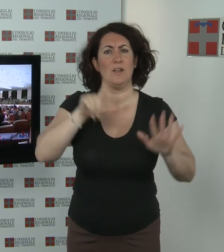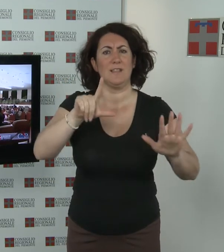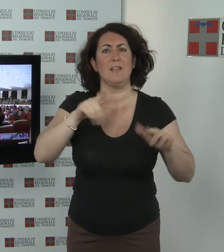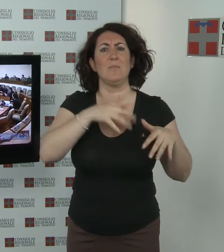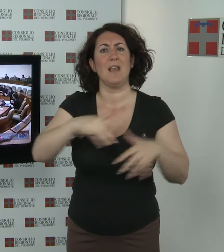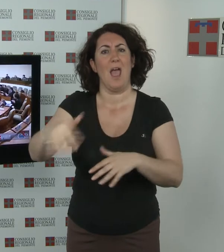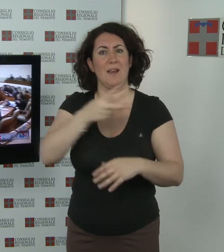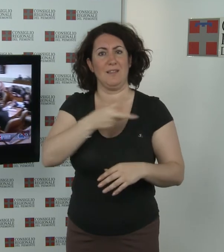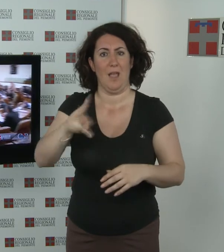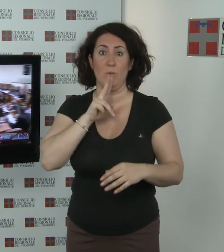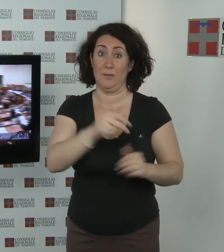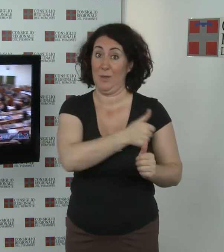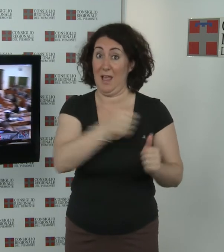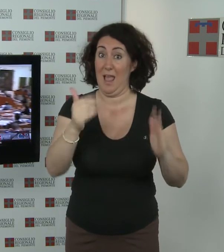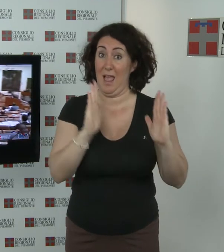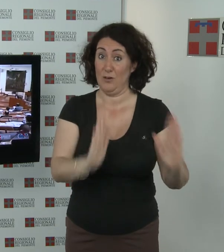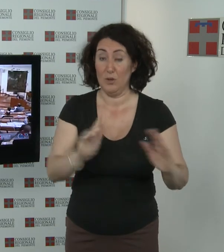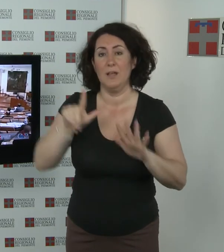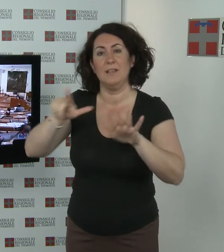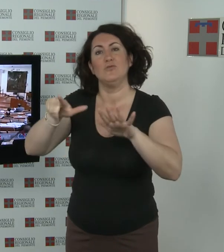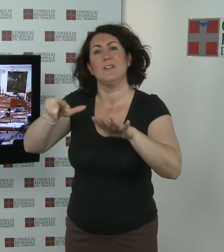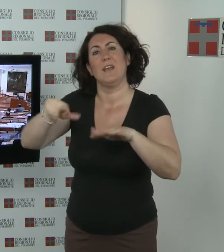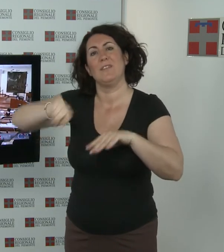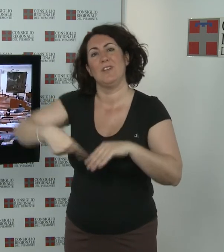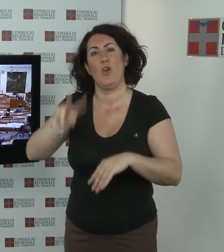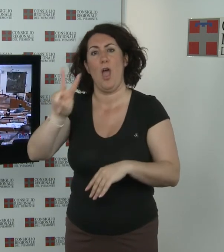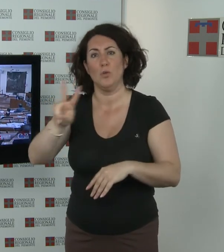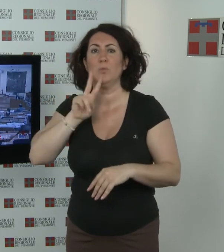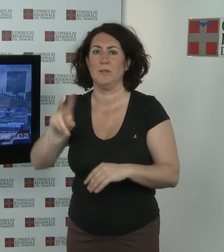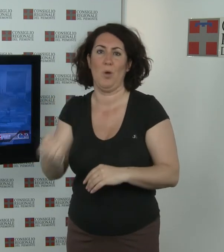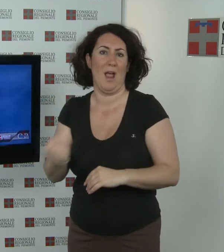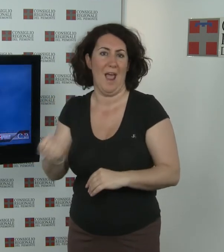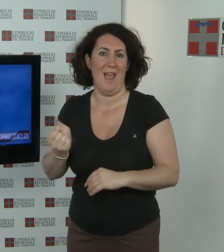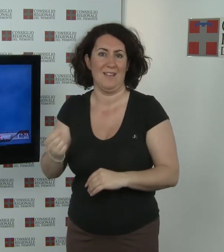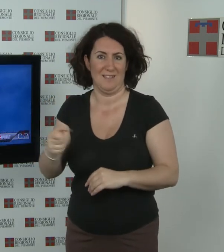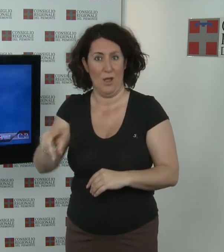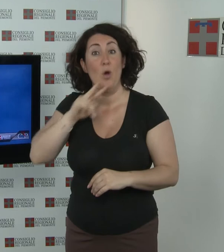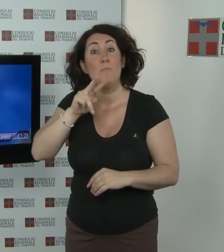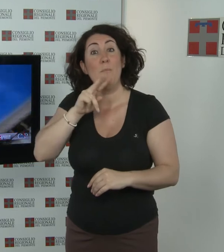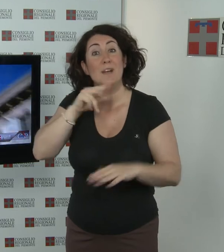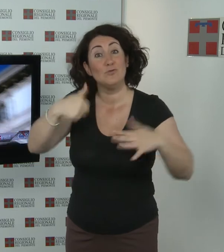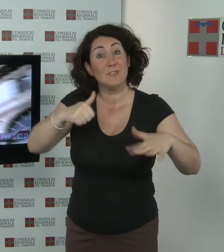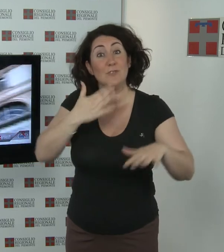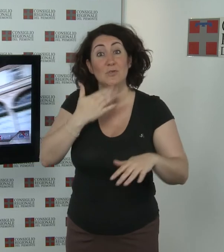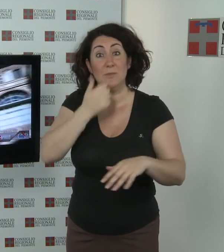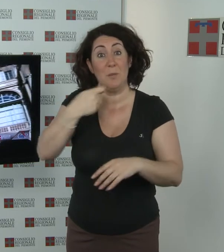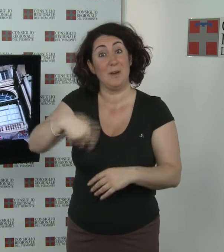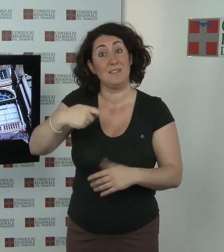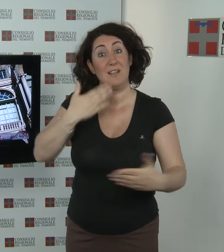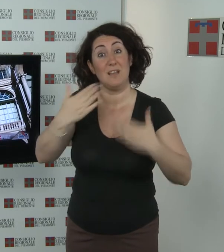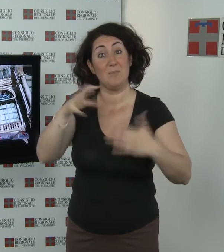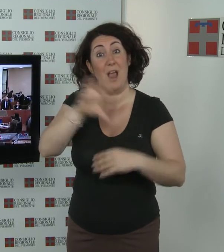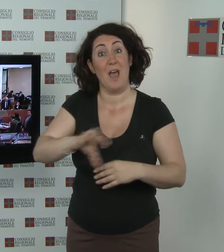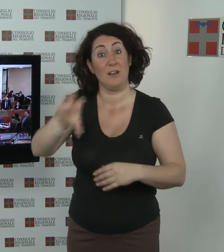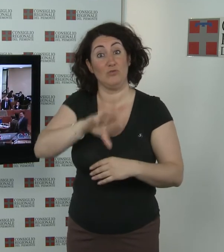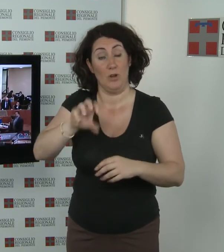di competenza e 17,2 in termini di cassa. Nella seduta pomeridiana del 16 maggio il Presidente dell'Assemblea